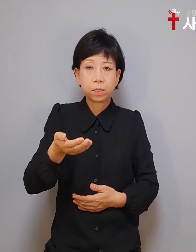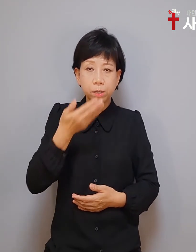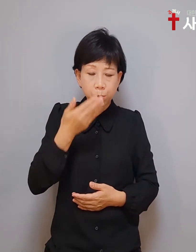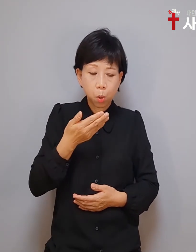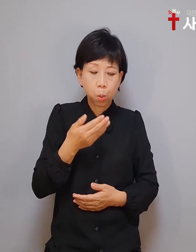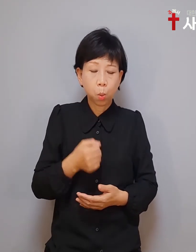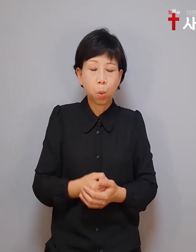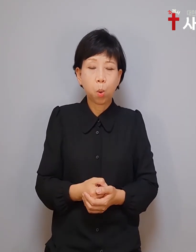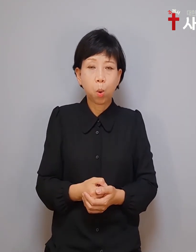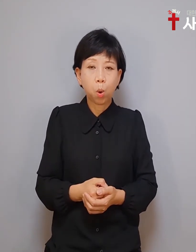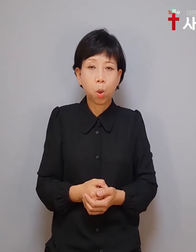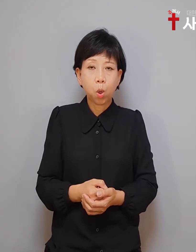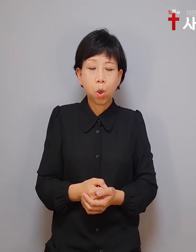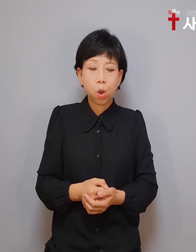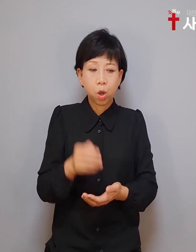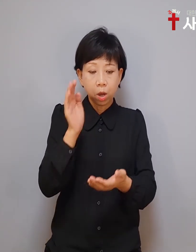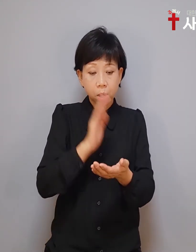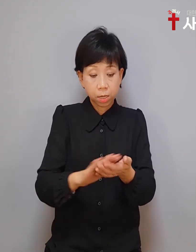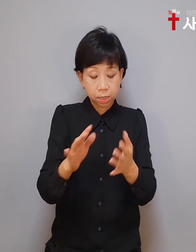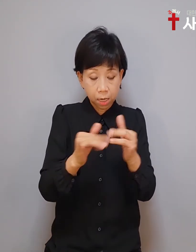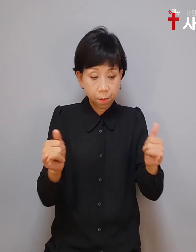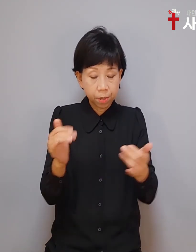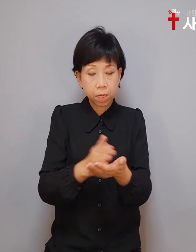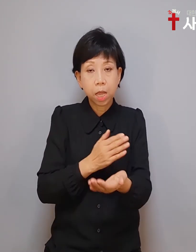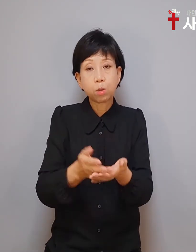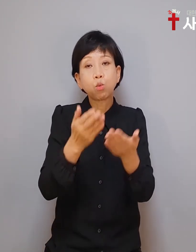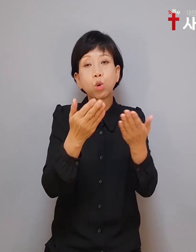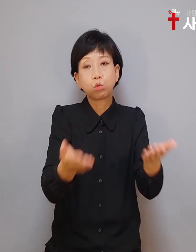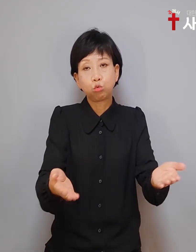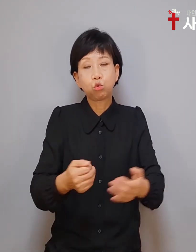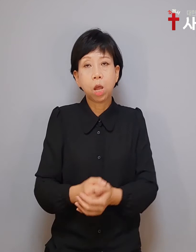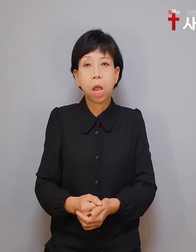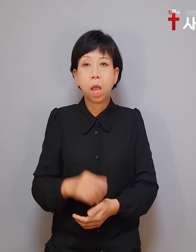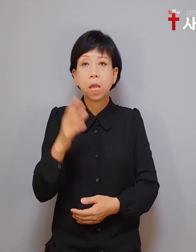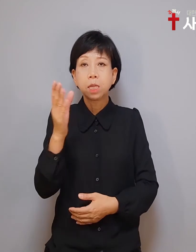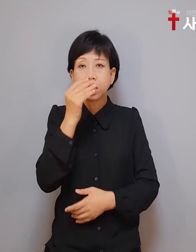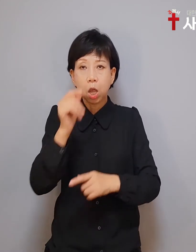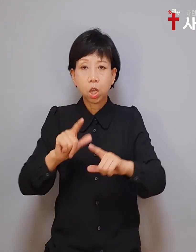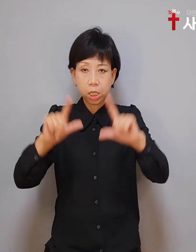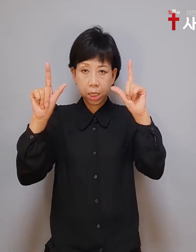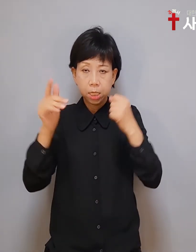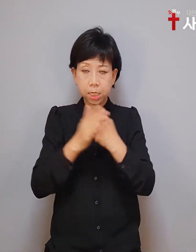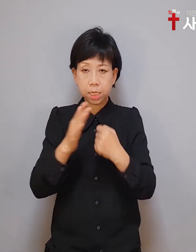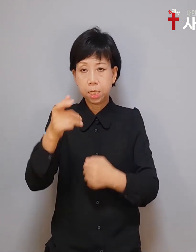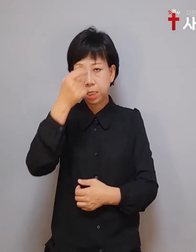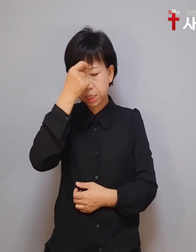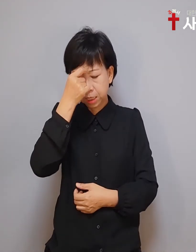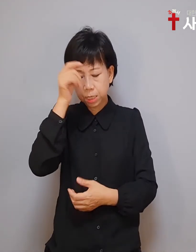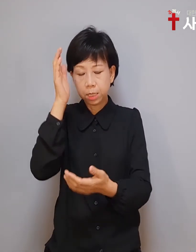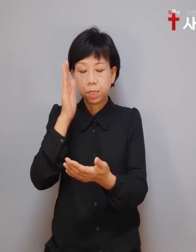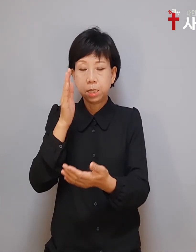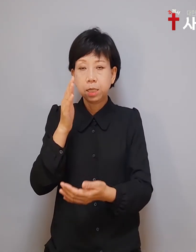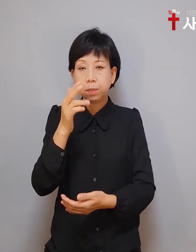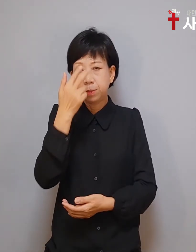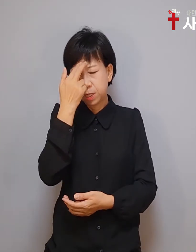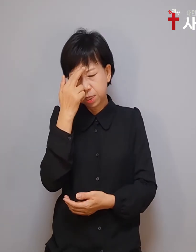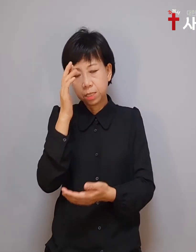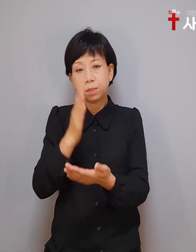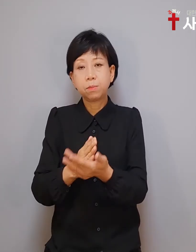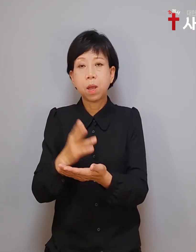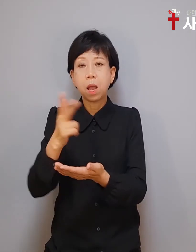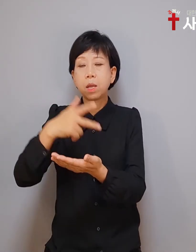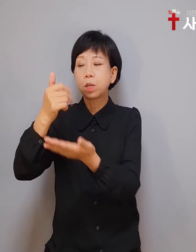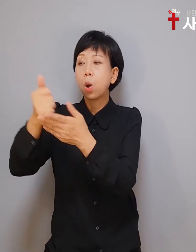주라. 이날은 주의 성일이니 근심하지 말라. 그 다음에 같이 읽어봅시다. 여호와로 인하여 기뻐하는 것이